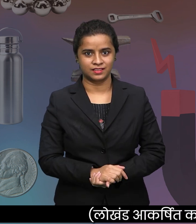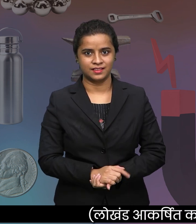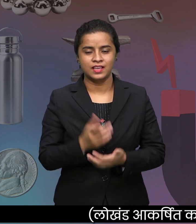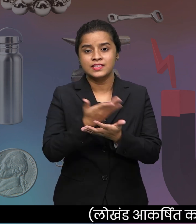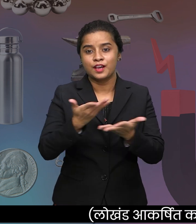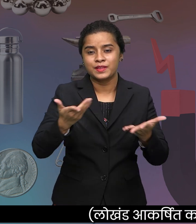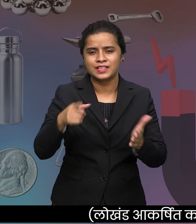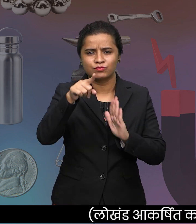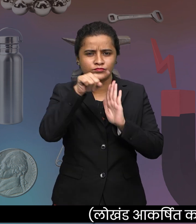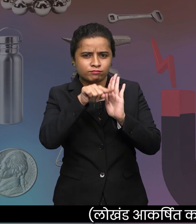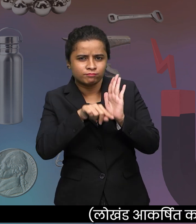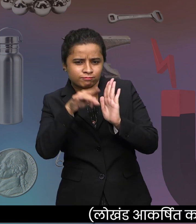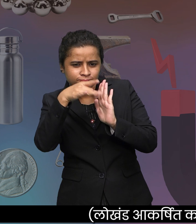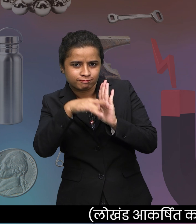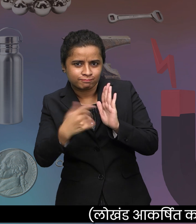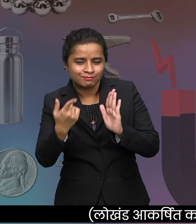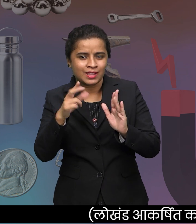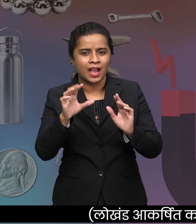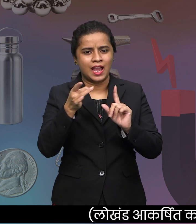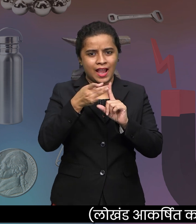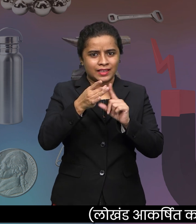लोखंड आकर्षित करण्याचा गुणधर्म असलेले पदार्थ.